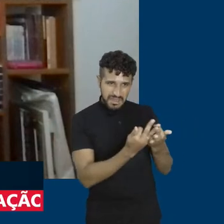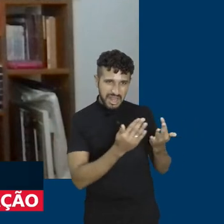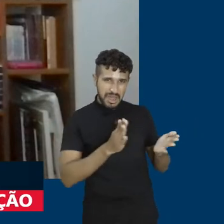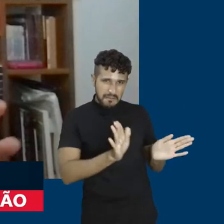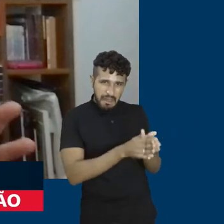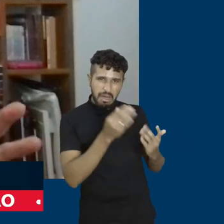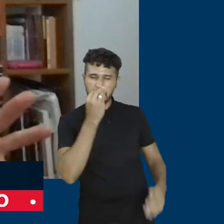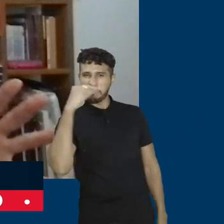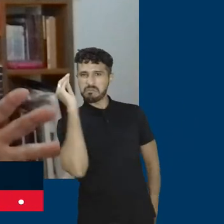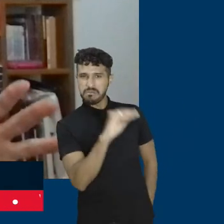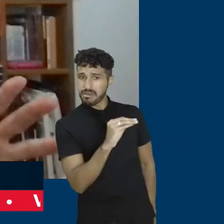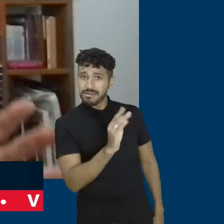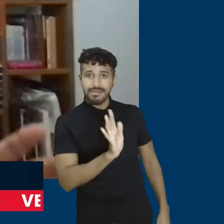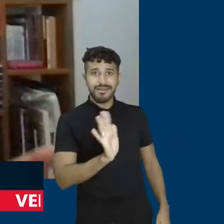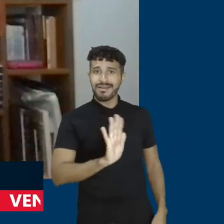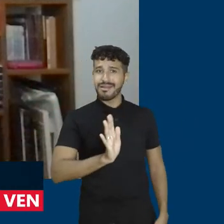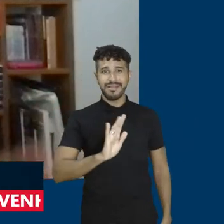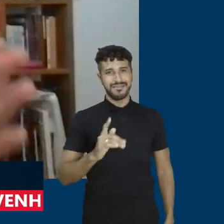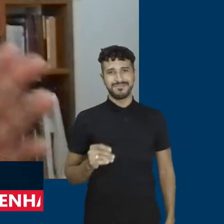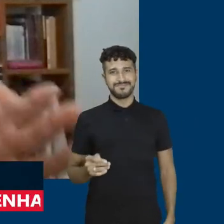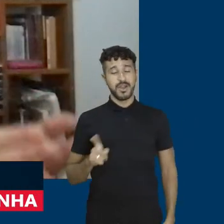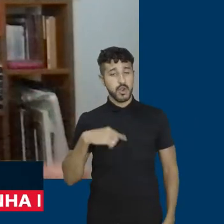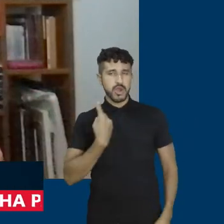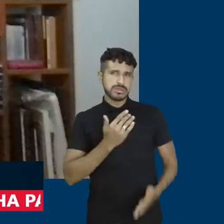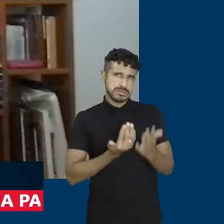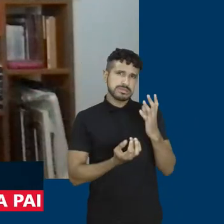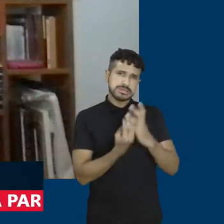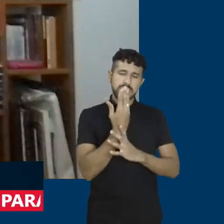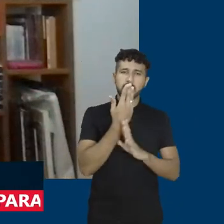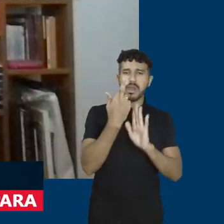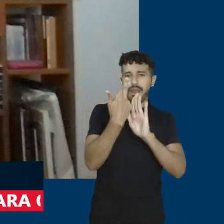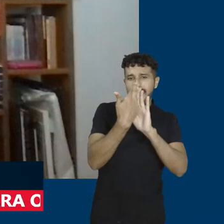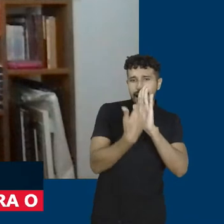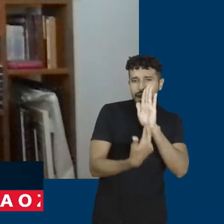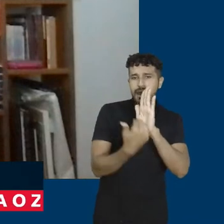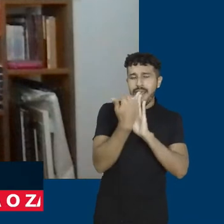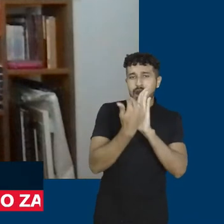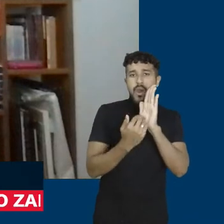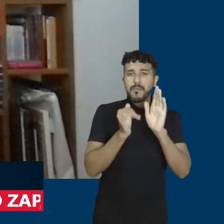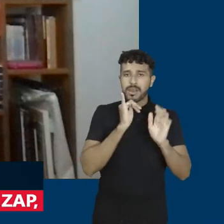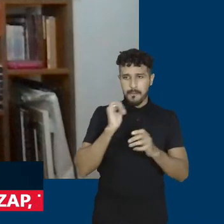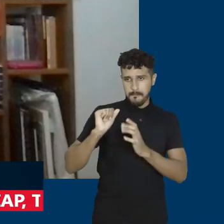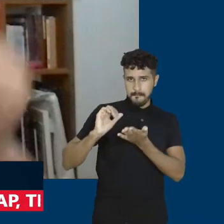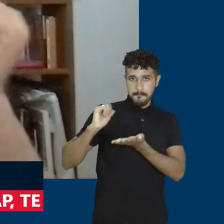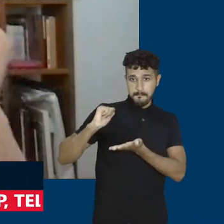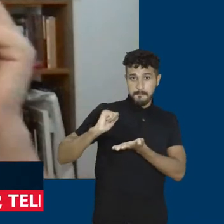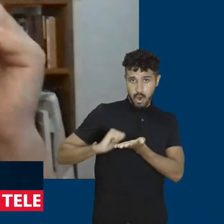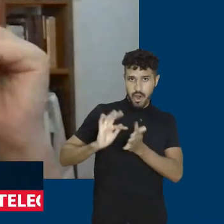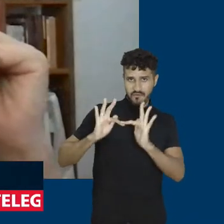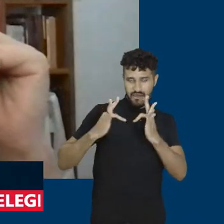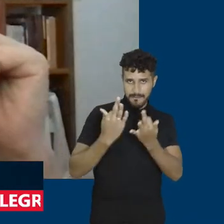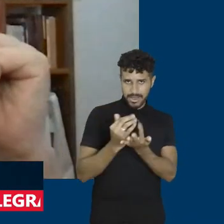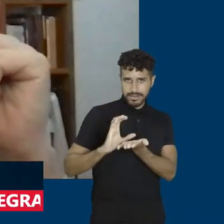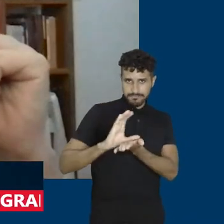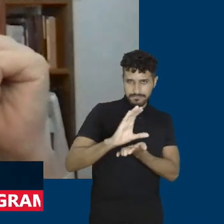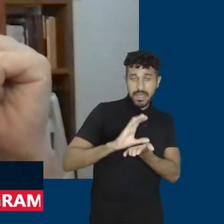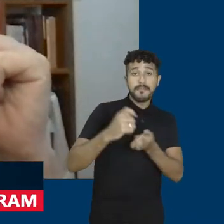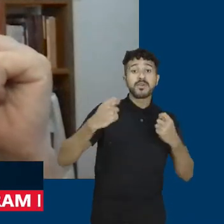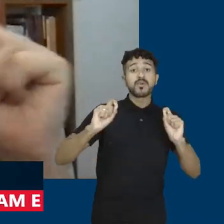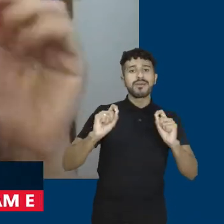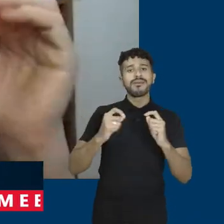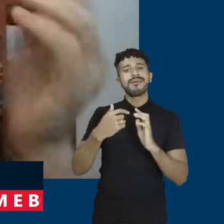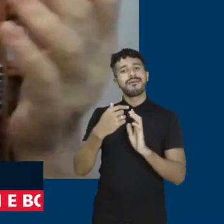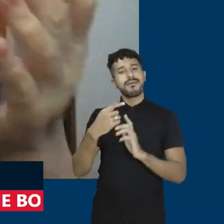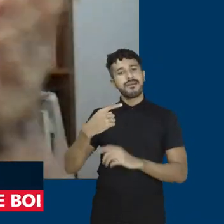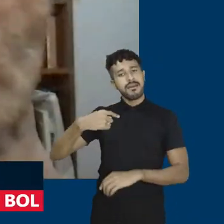negligente. Então, quando a gente criou as condicionalidades, tem que estar na escola, não é só se matricular. A gente acompanhava,